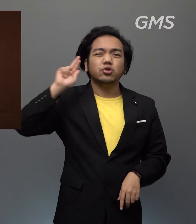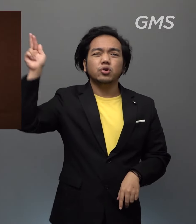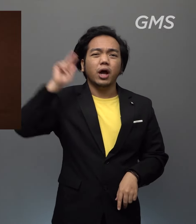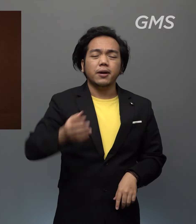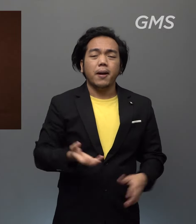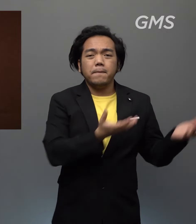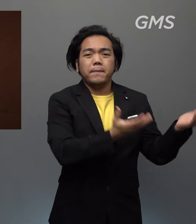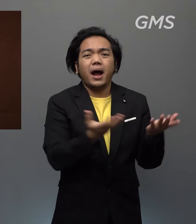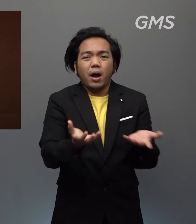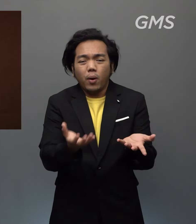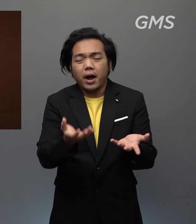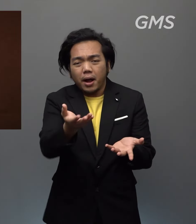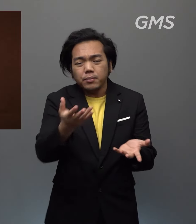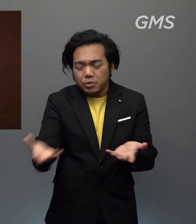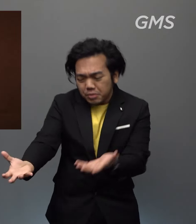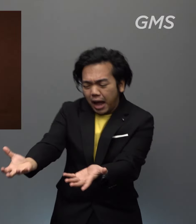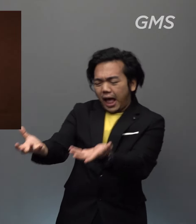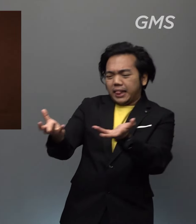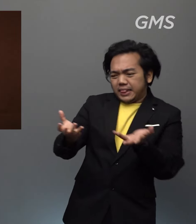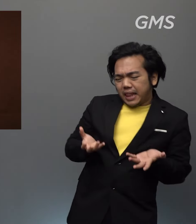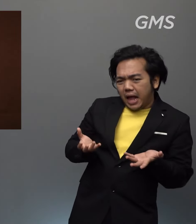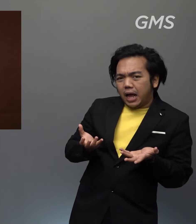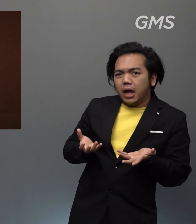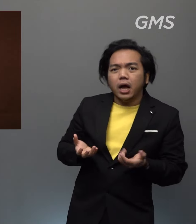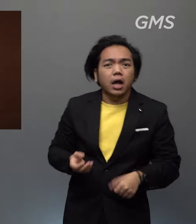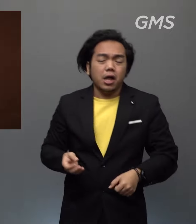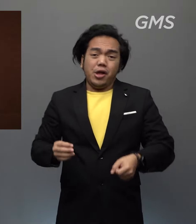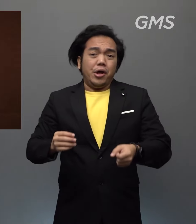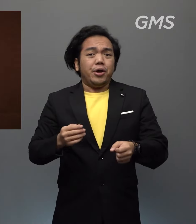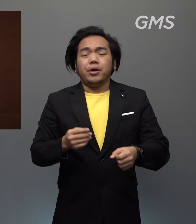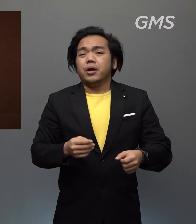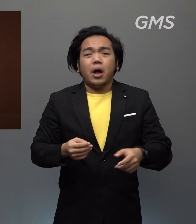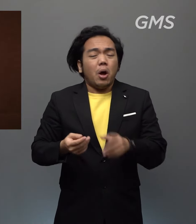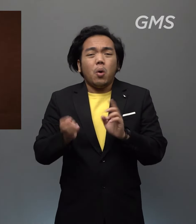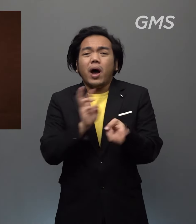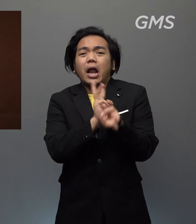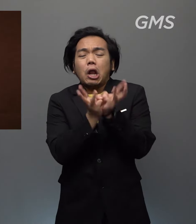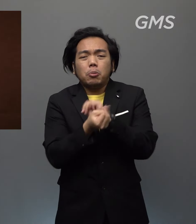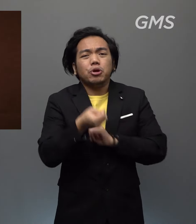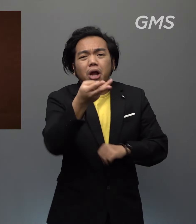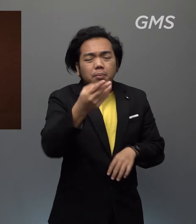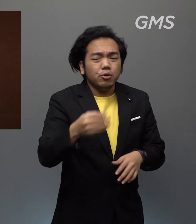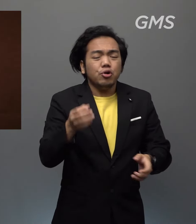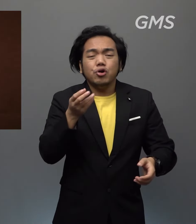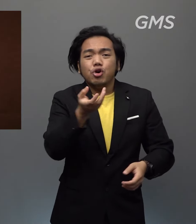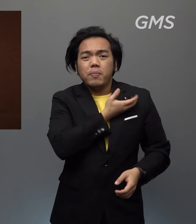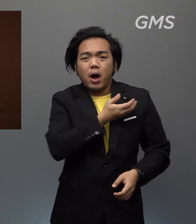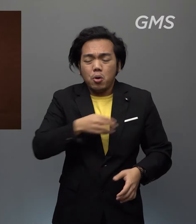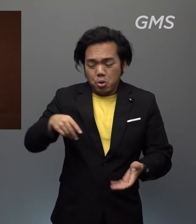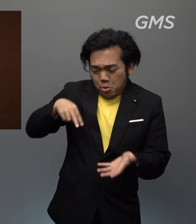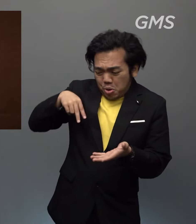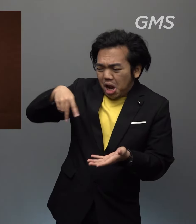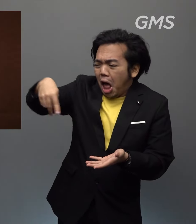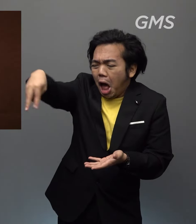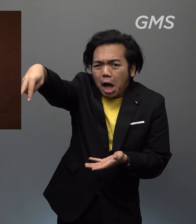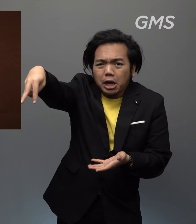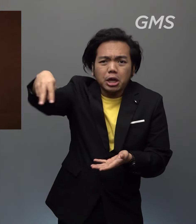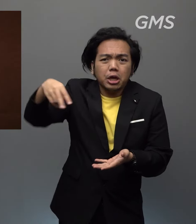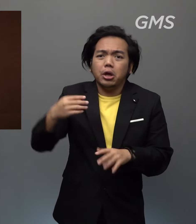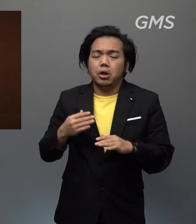menolongmu. Sekalipun engkau mau lari naik ke gunung, di sana Allah ada di sana untukmu. Ketika engkau pergi terbang